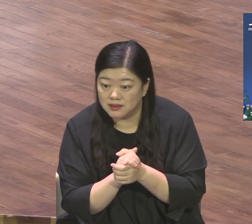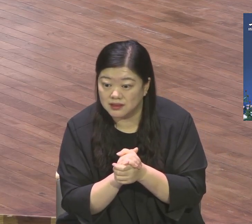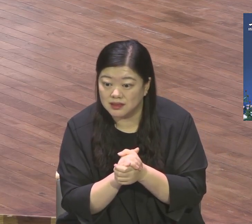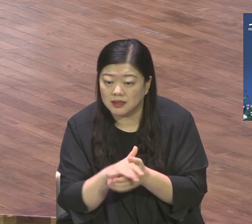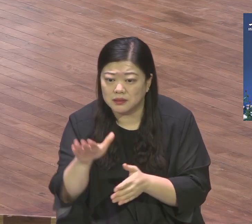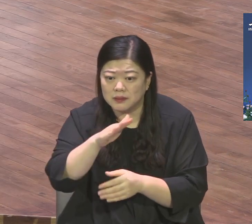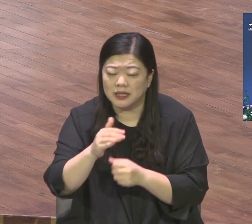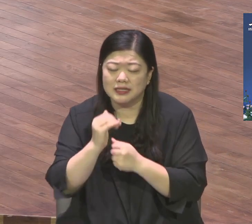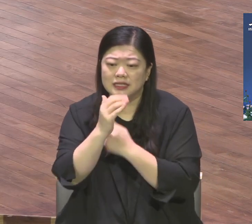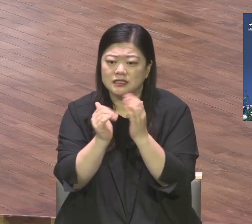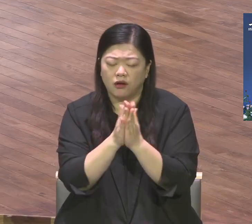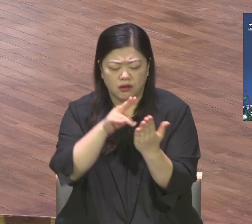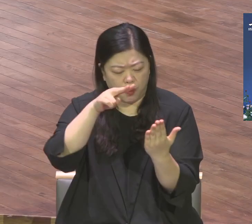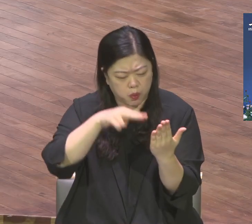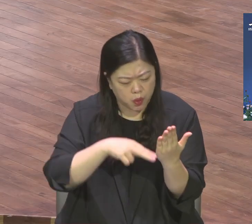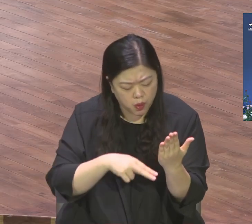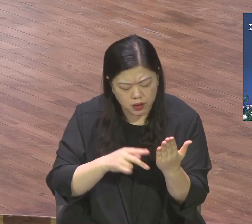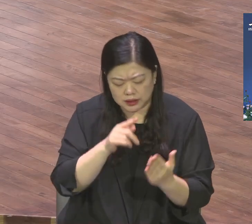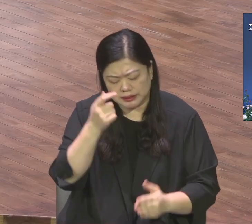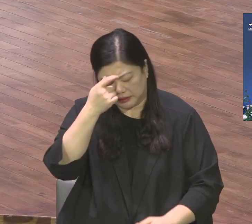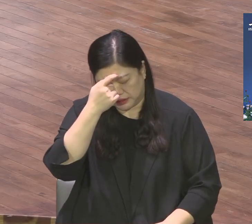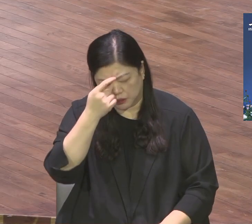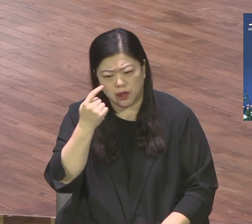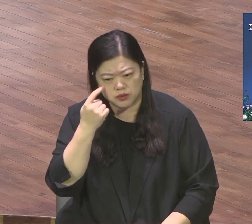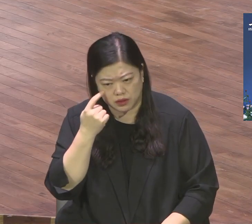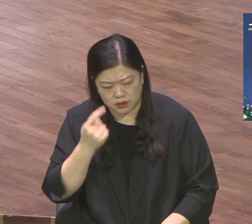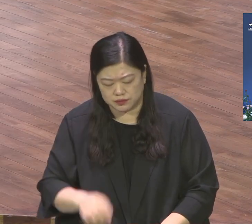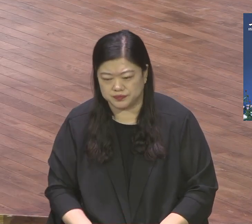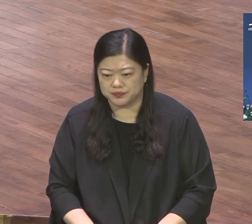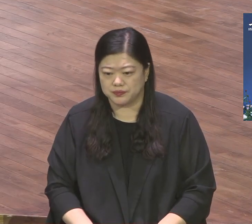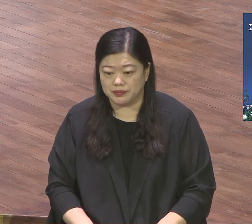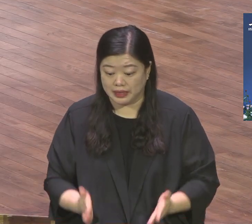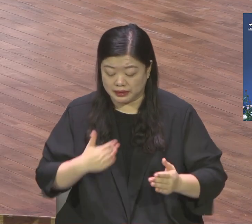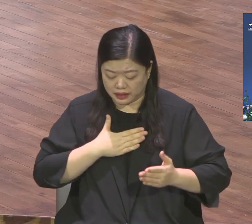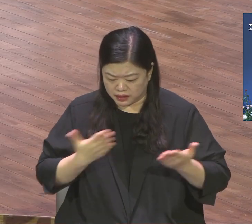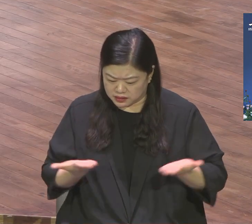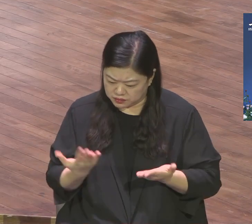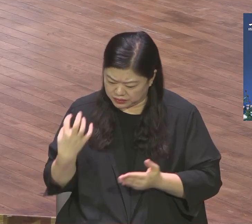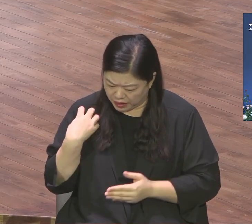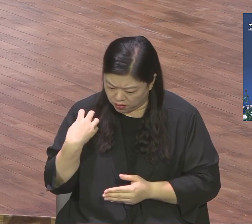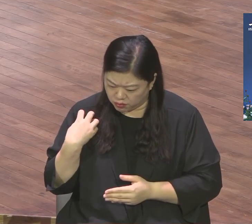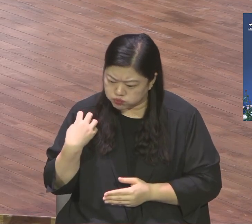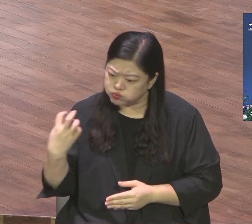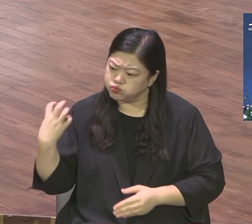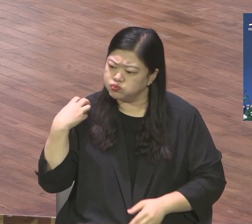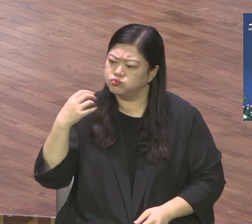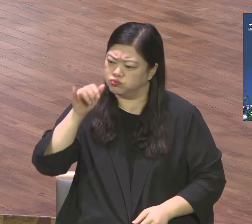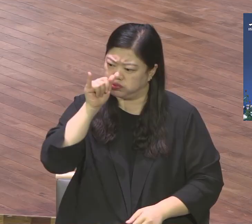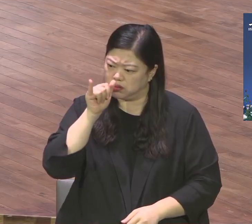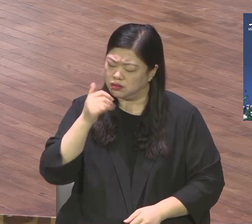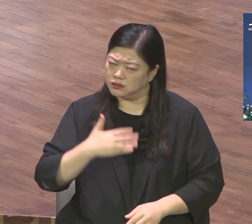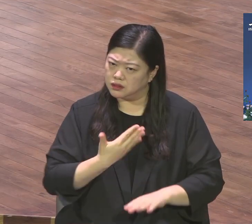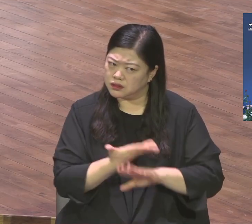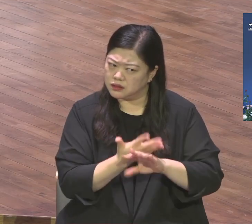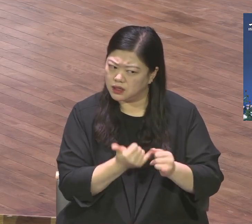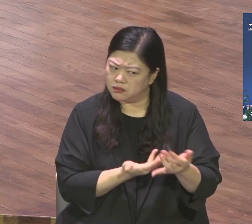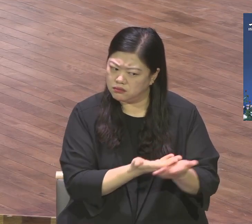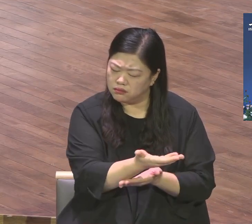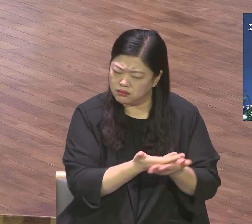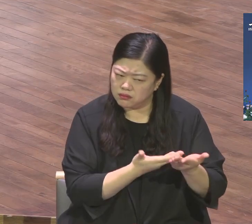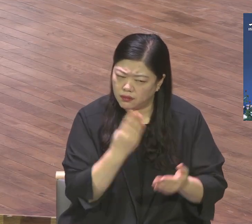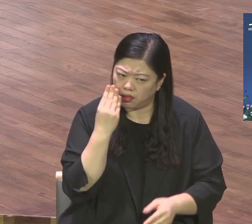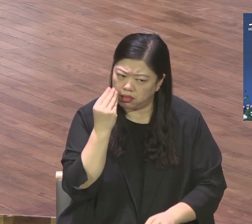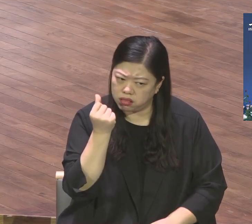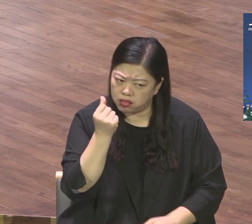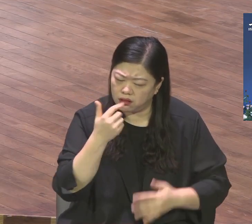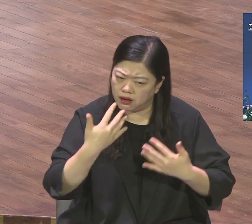묵상을 해보세요. 내 사역이 내 삶이 이렇게 되고 있는가. 그래서 다른 지역으로 2, 3천